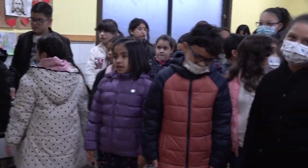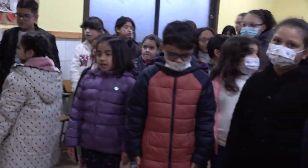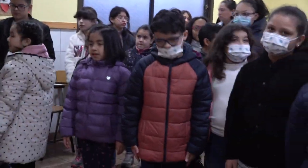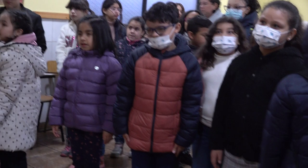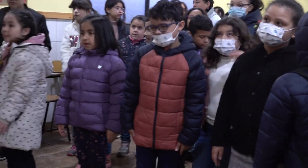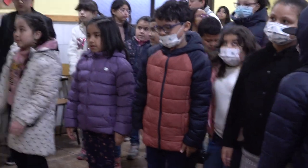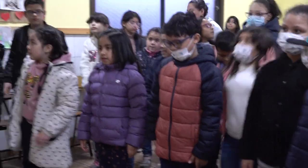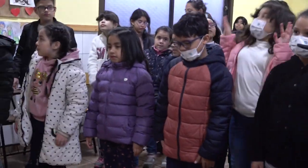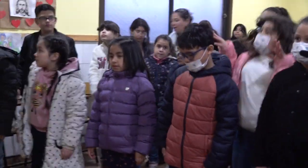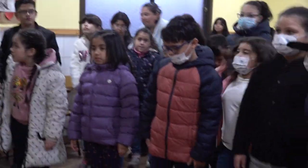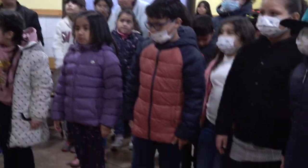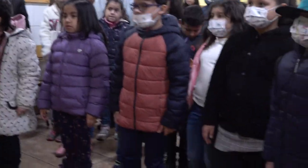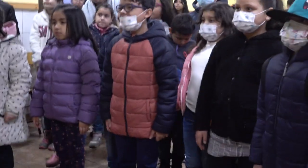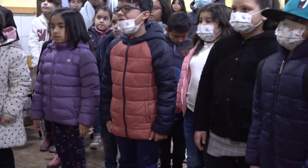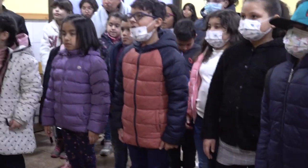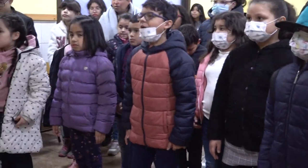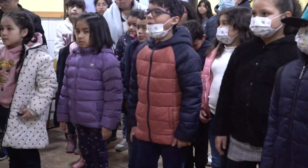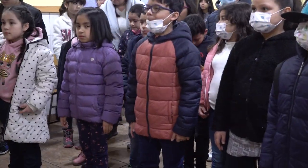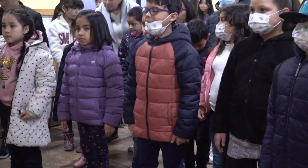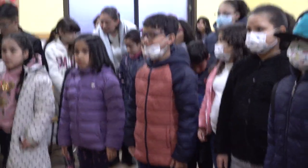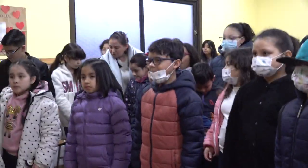Los pingüinos. Ya. Y